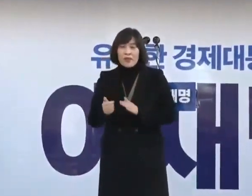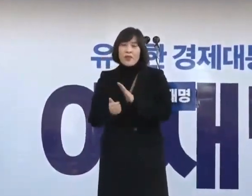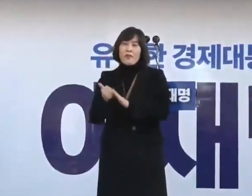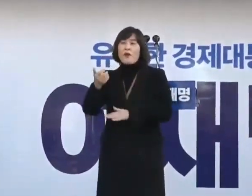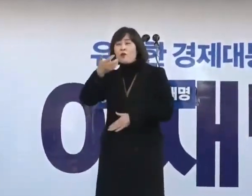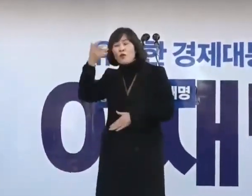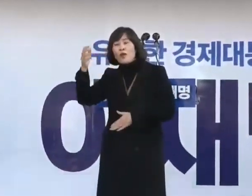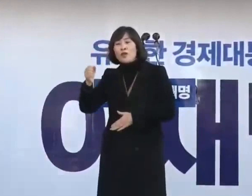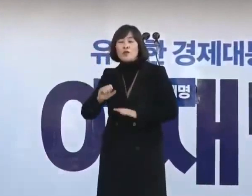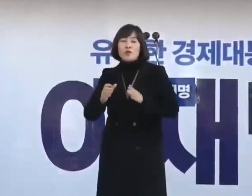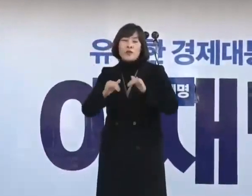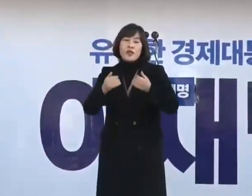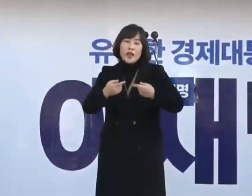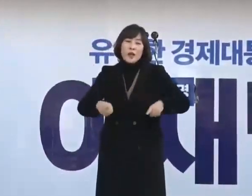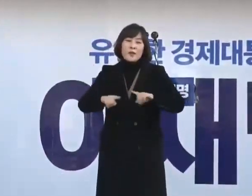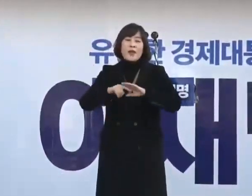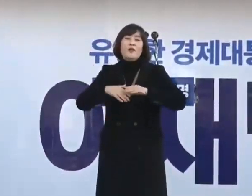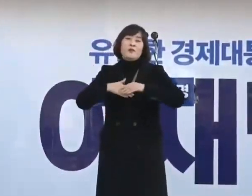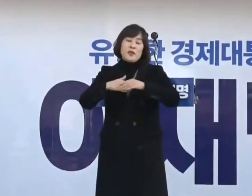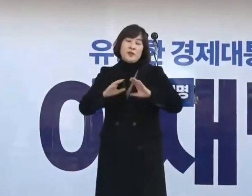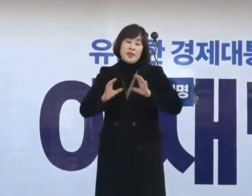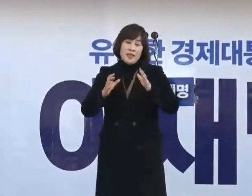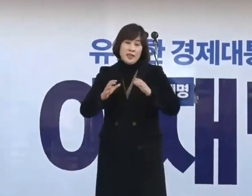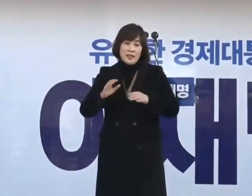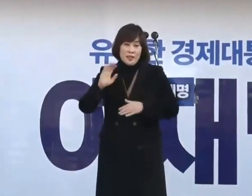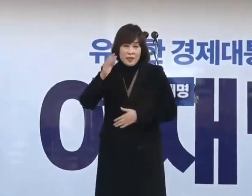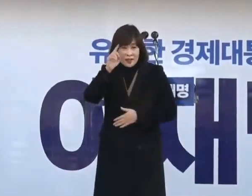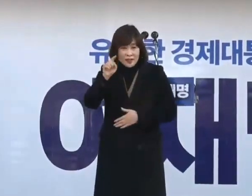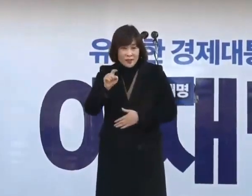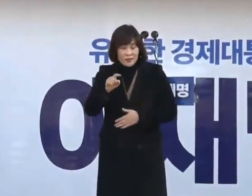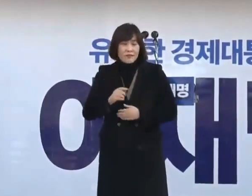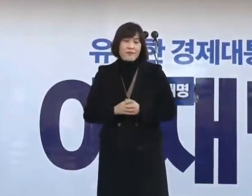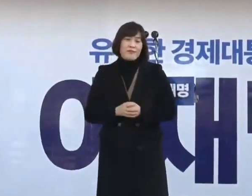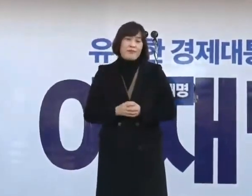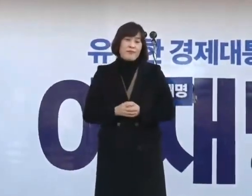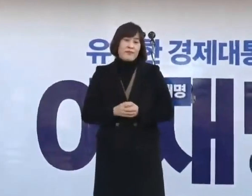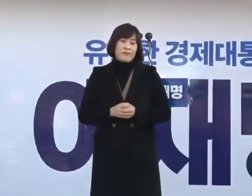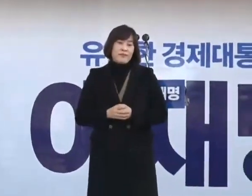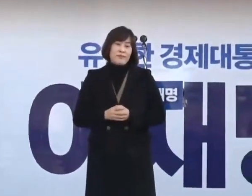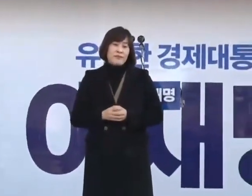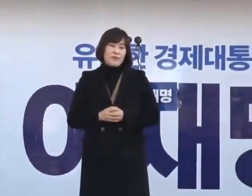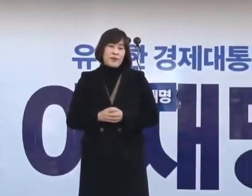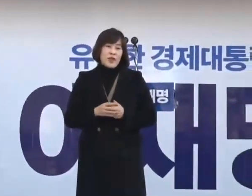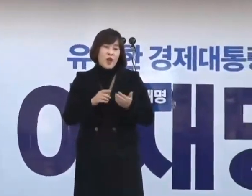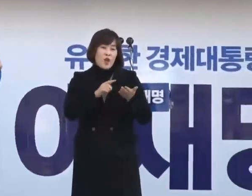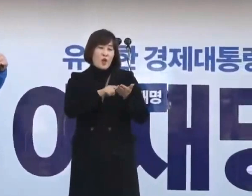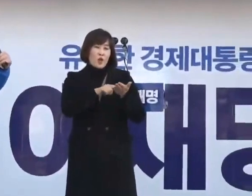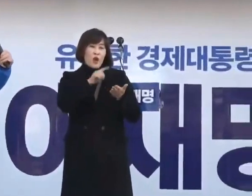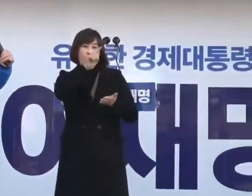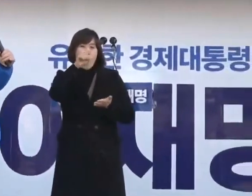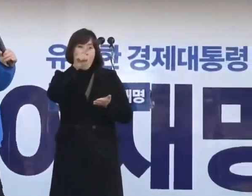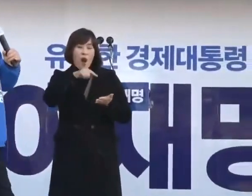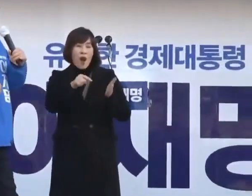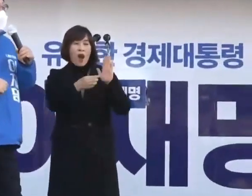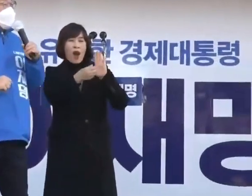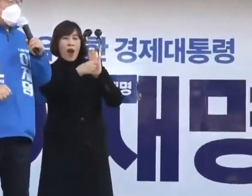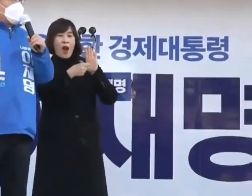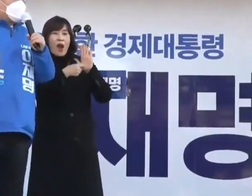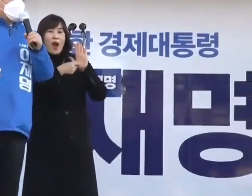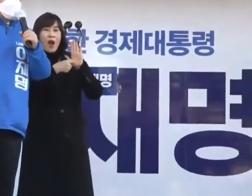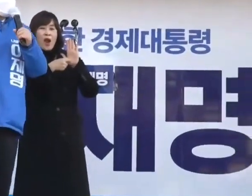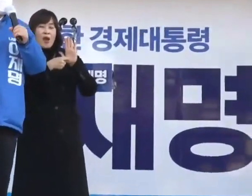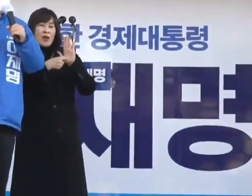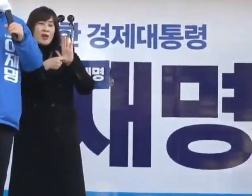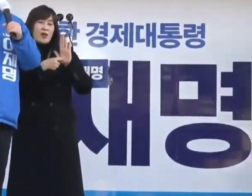희망과 꿈을 가지고 국민들이 손잡고 함께 나가는 나라가 될지 손에 왕자를 새긴 검찰왕이 지배하는